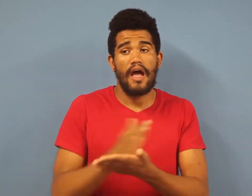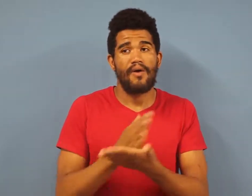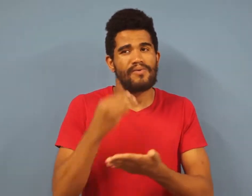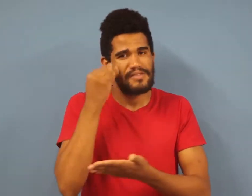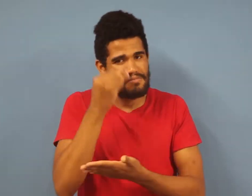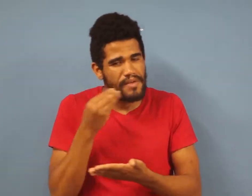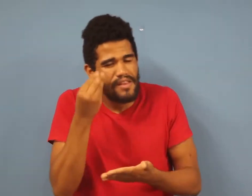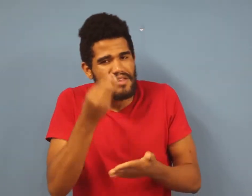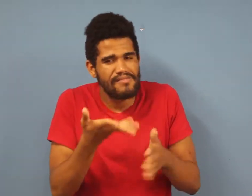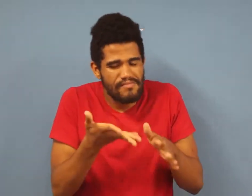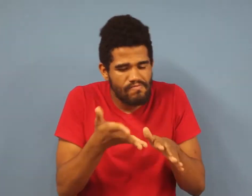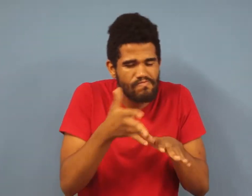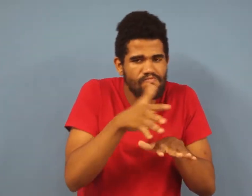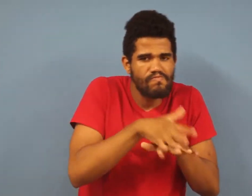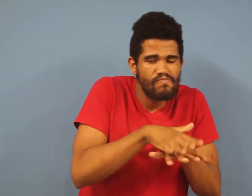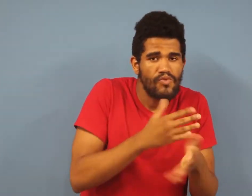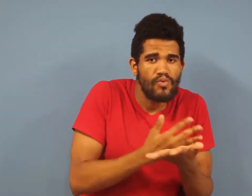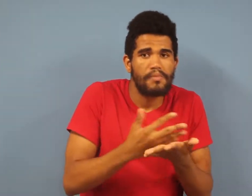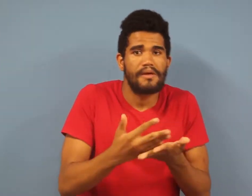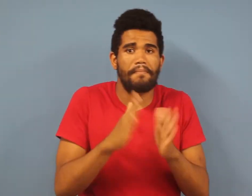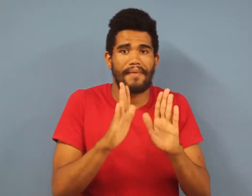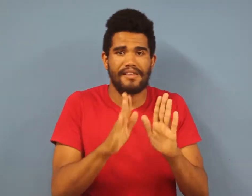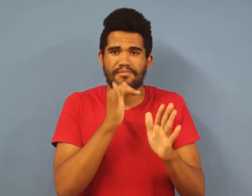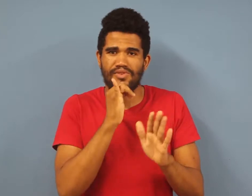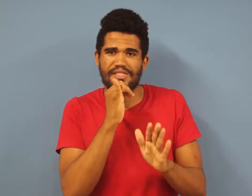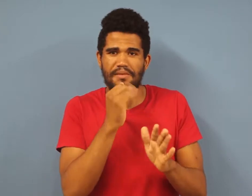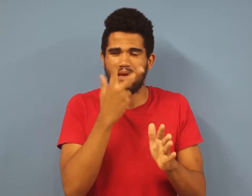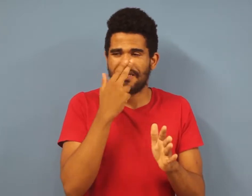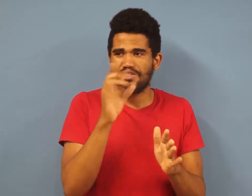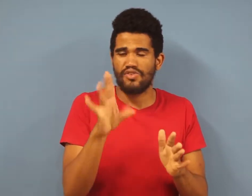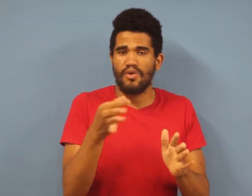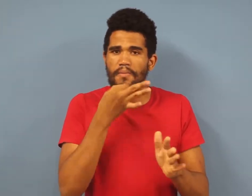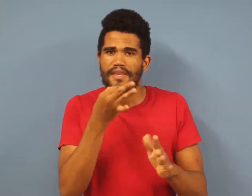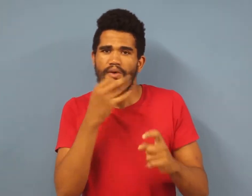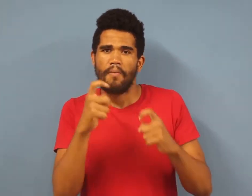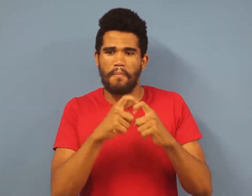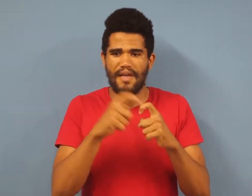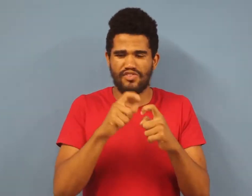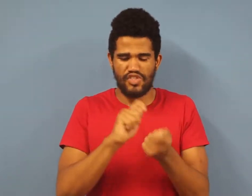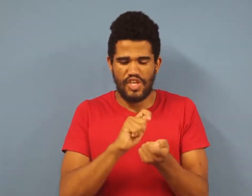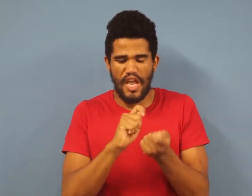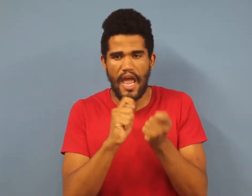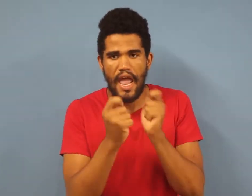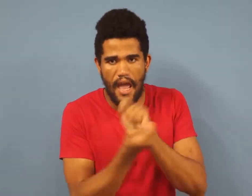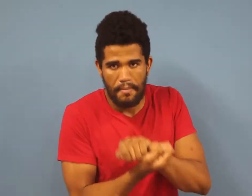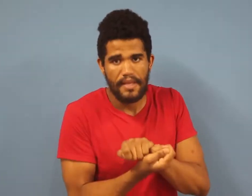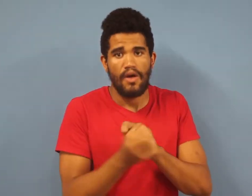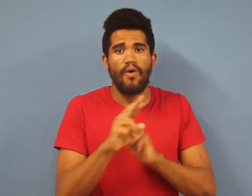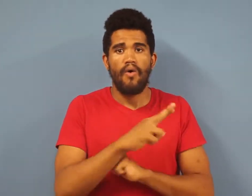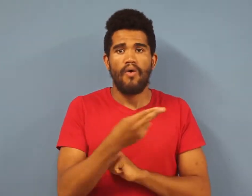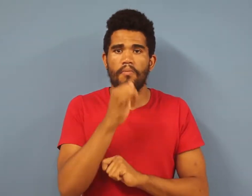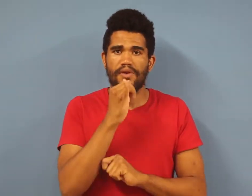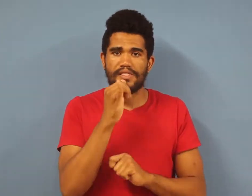de escolarização mais faltadas pelo viés médico de reabilitação, depois por modelos de escolarização